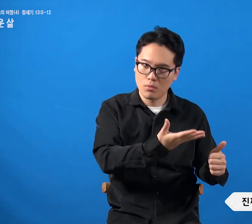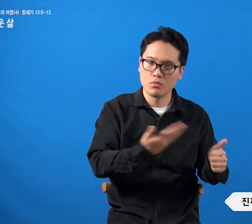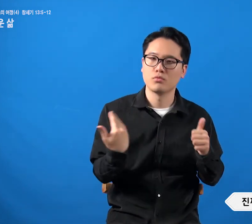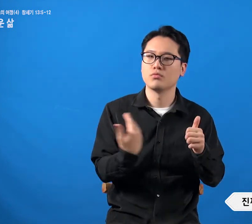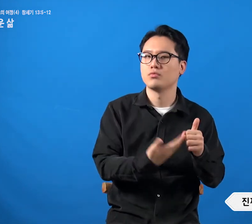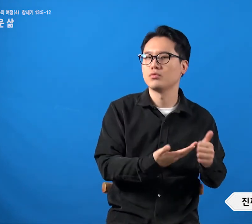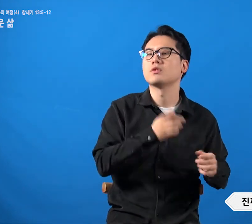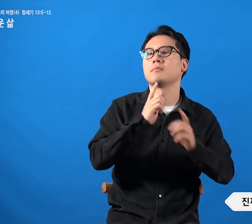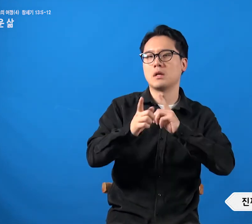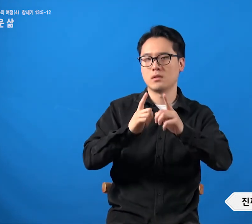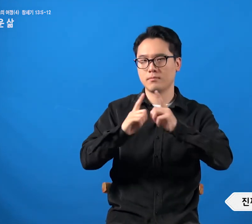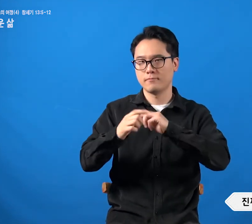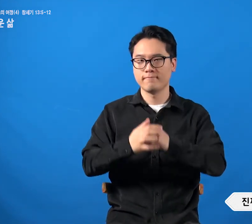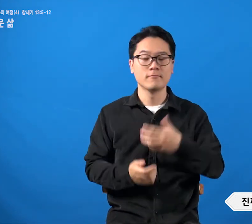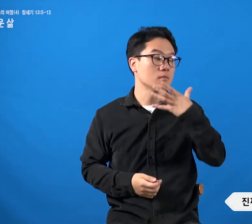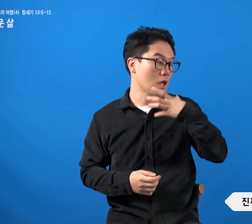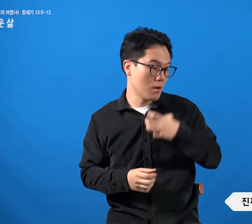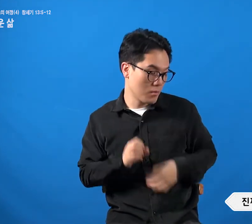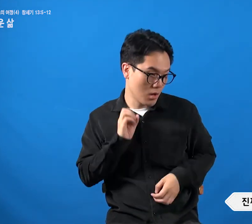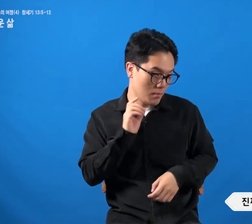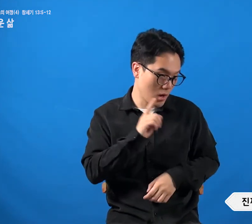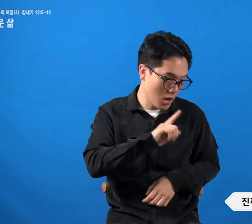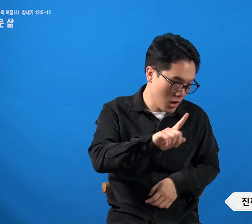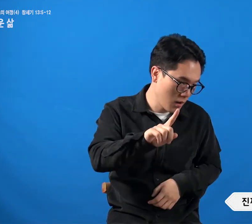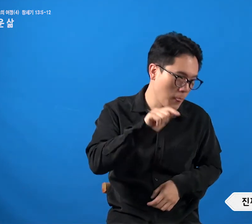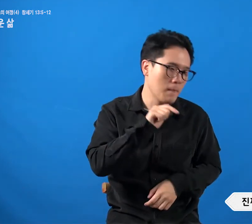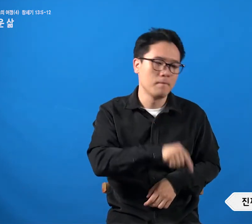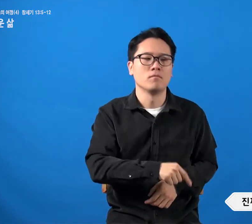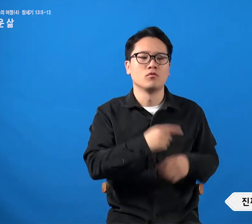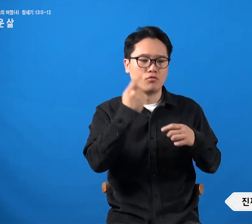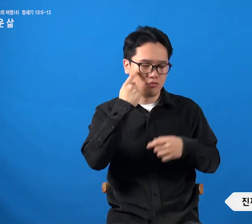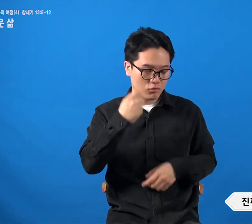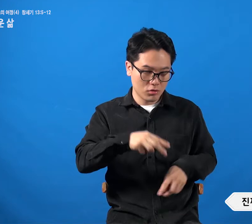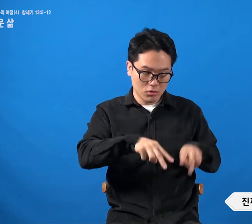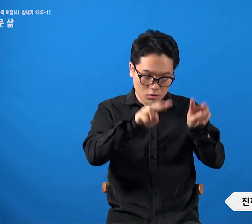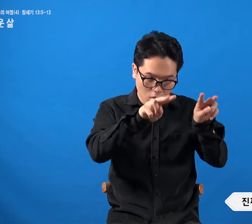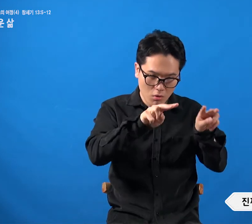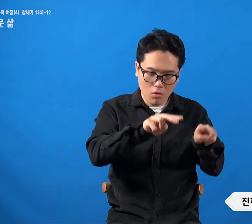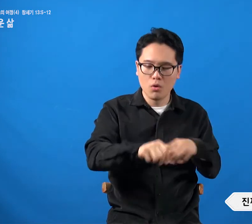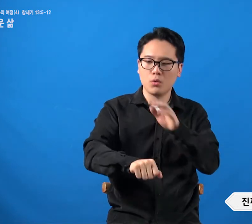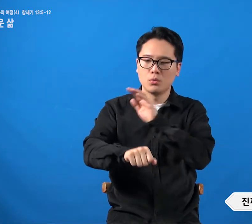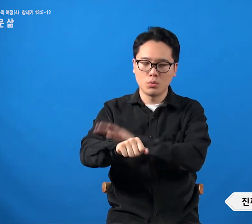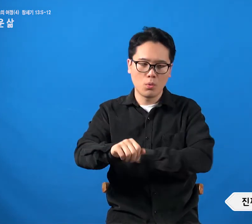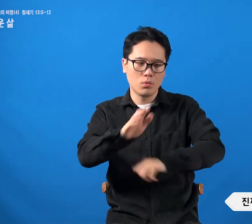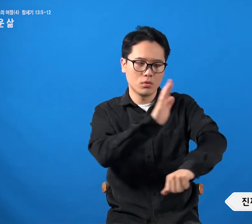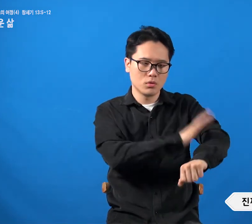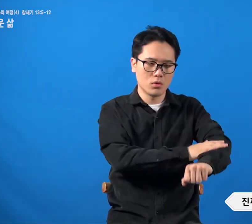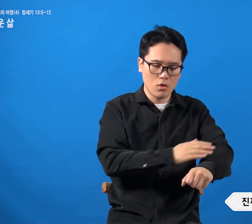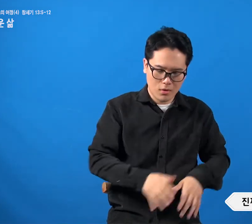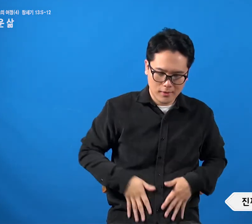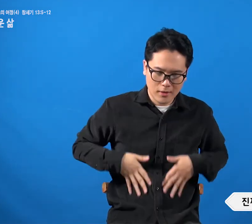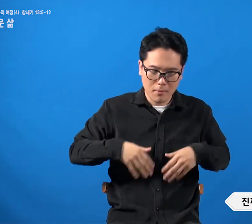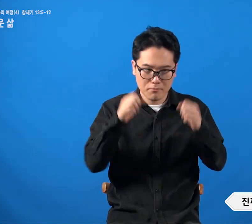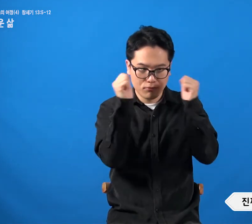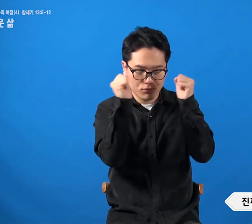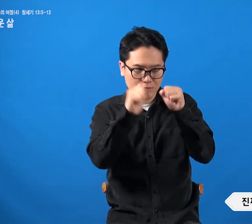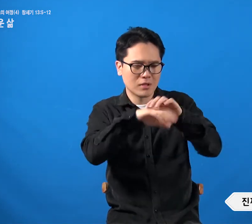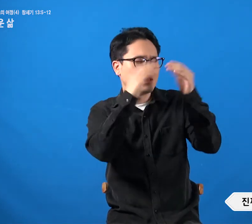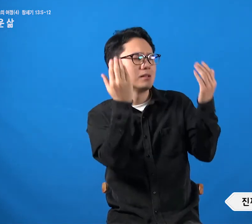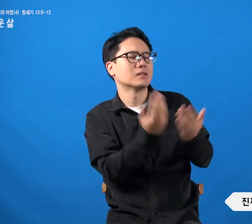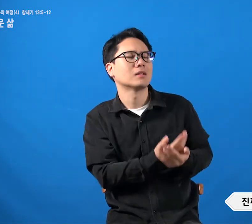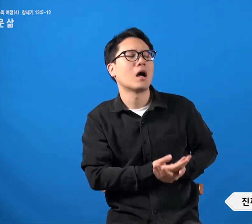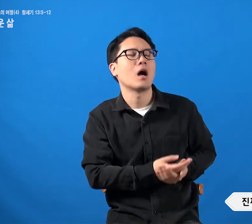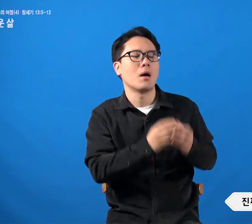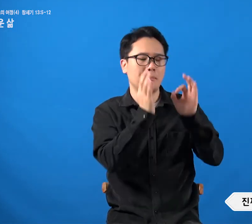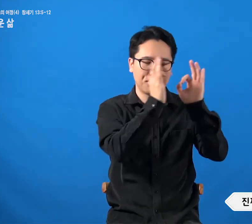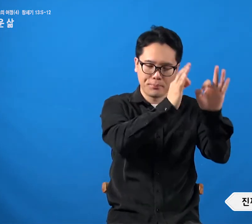봅니다. 아브라함아, 너는 눈을 들어 있는 곳에서 동서남북을 다 보라라고 말합니다. 내